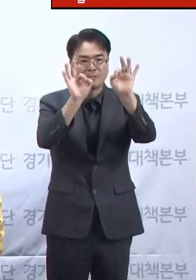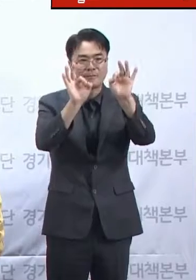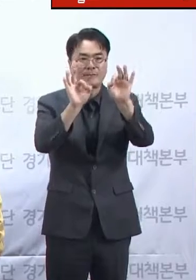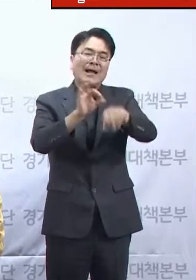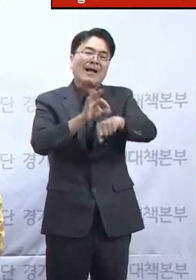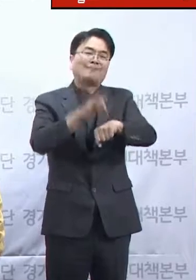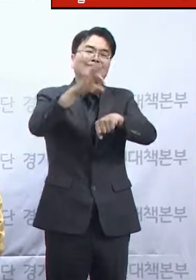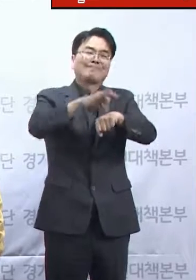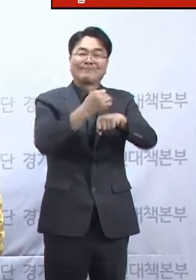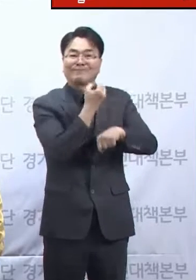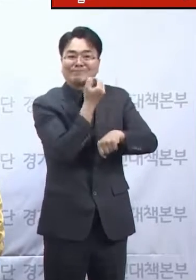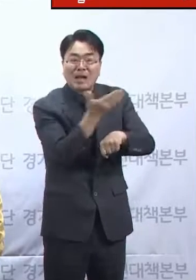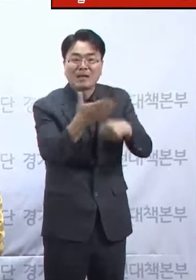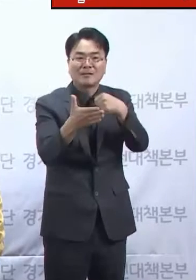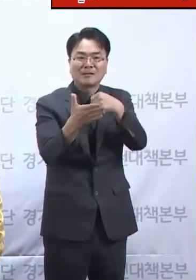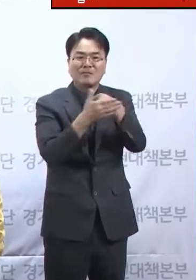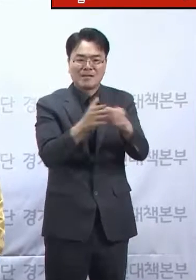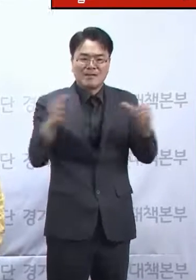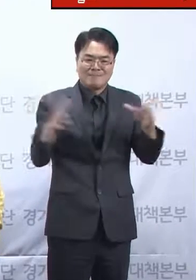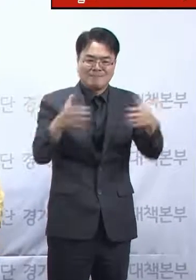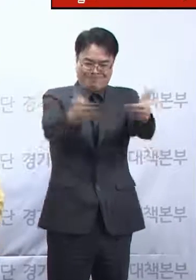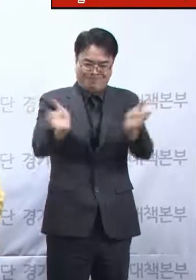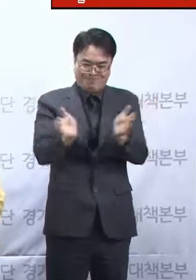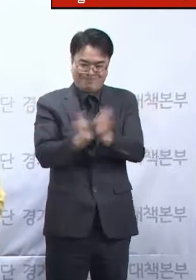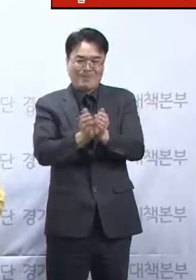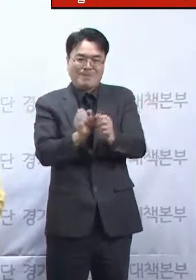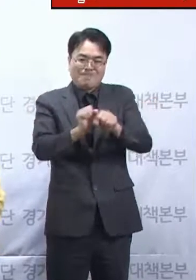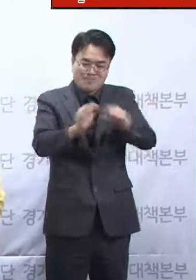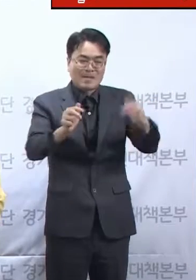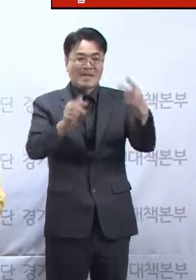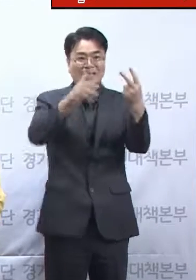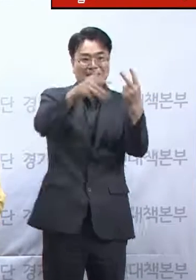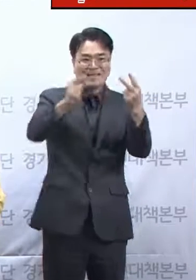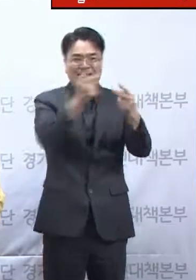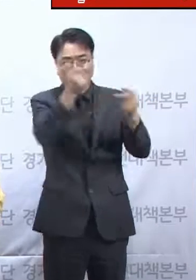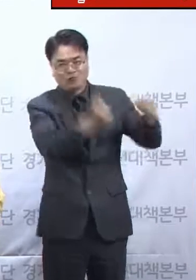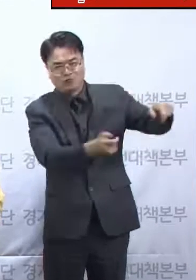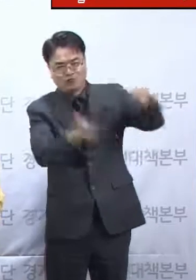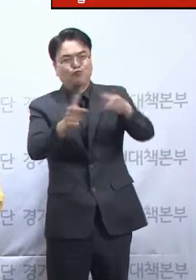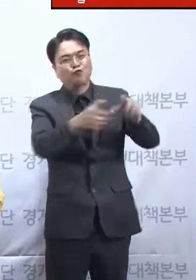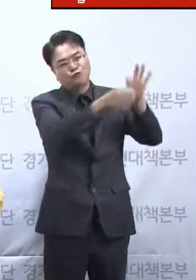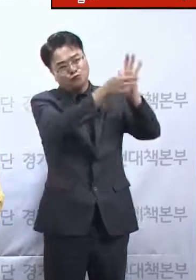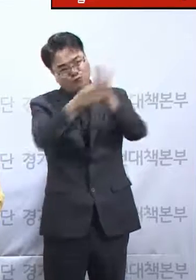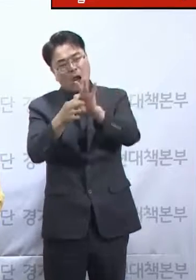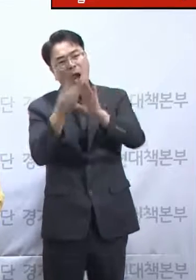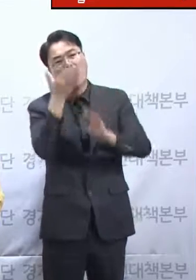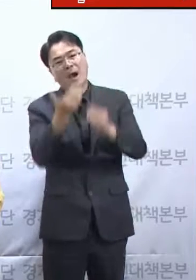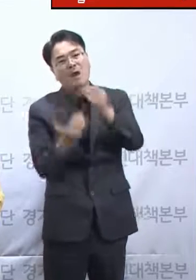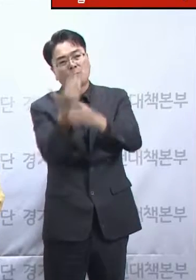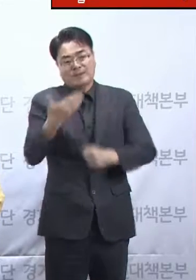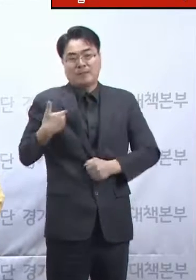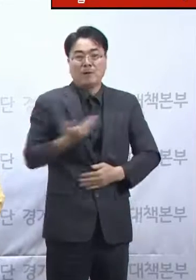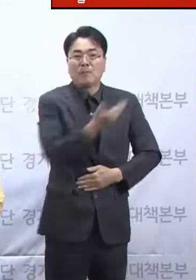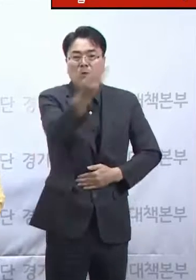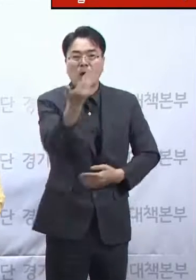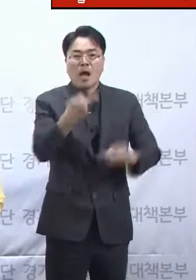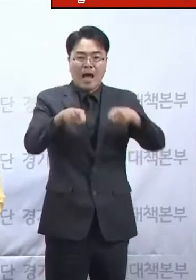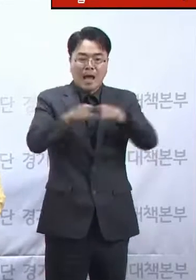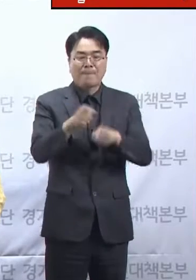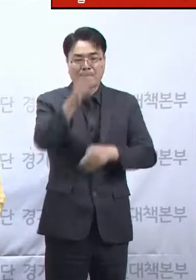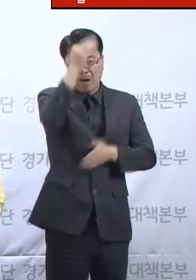방심이 대규모 집단 감염과 제2의 대유행으로 이어질 수 있습니다. 도민 모두가 방역 주체라는